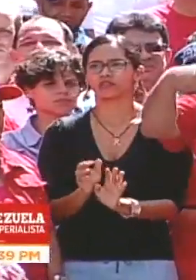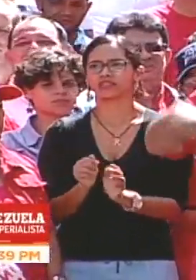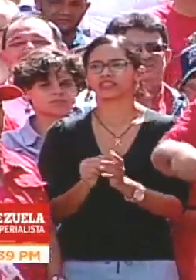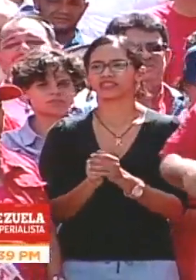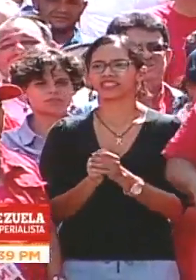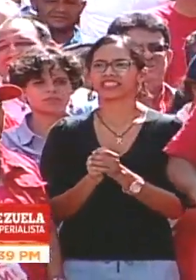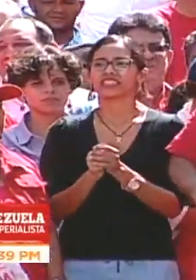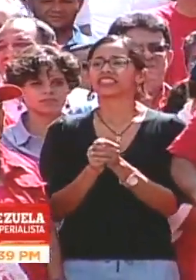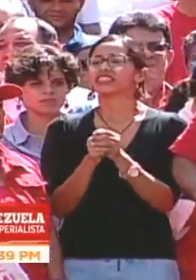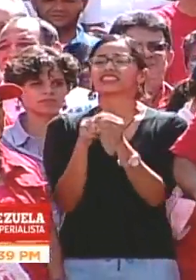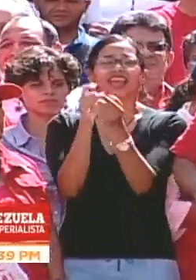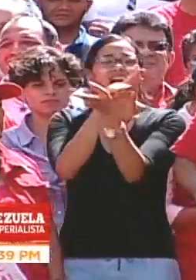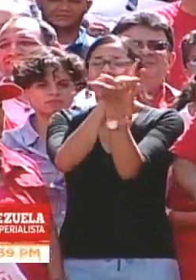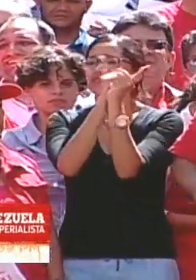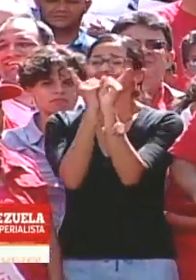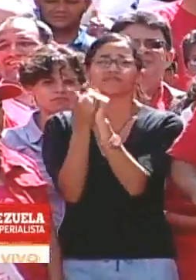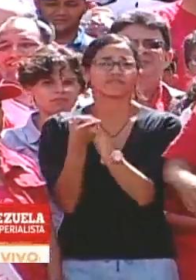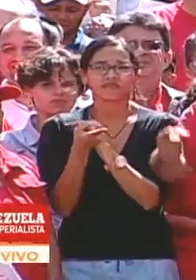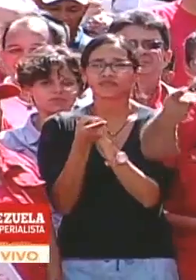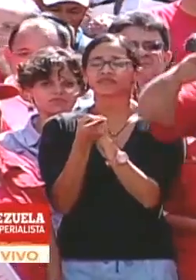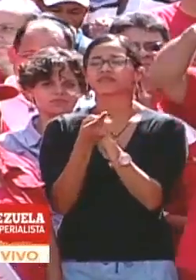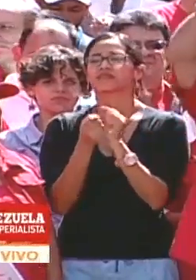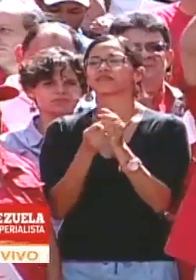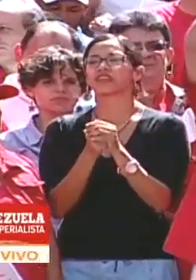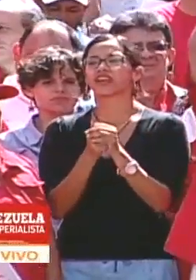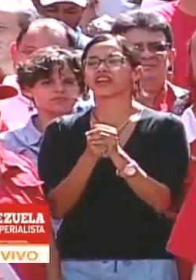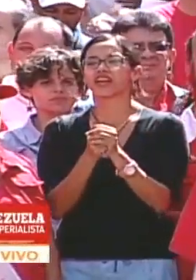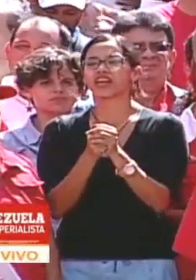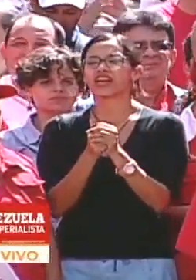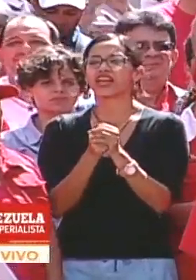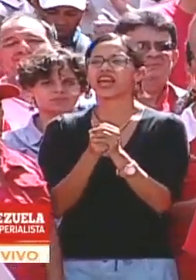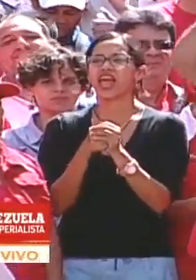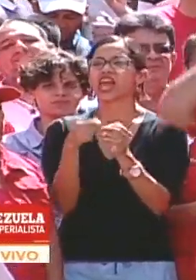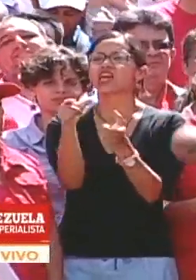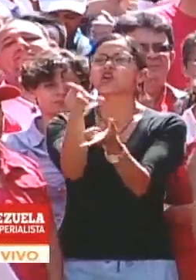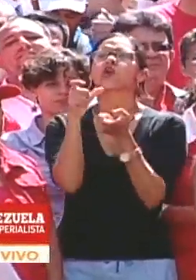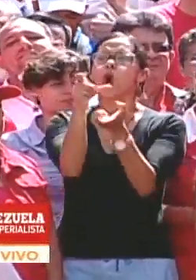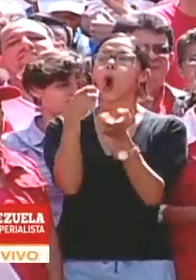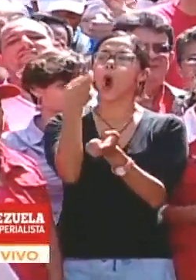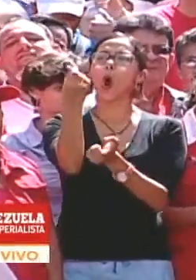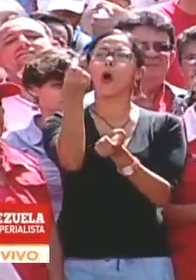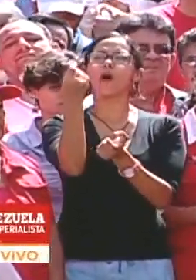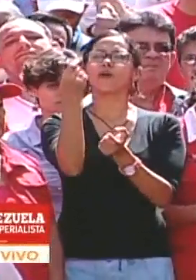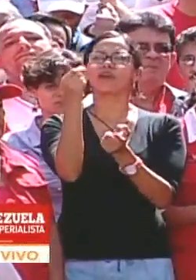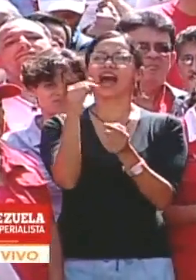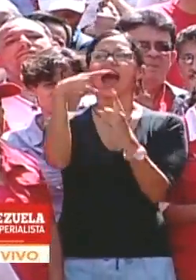han convertido en cobradores de peaje en Altamira.